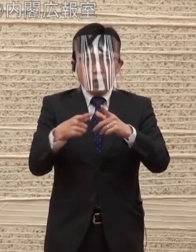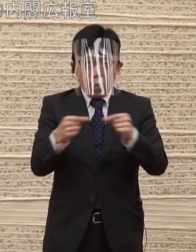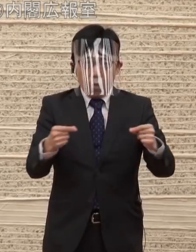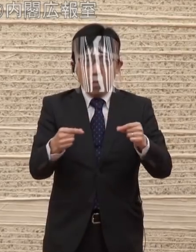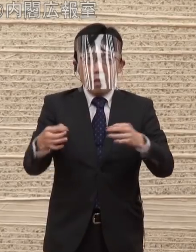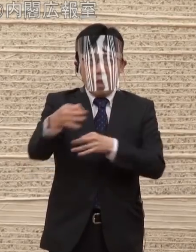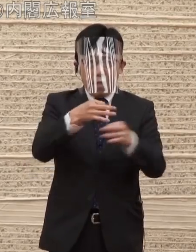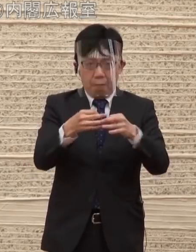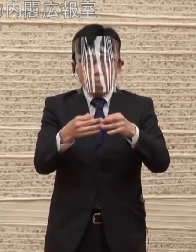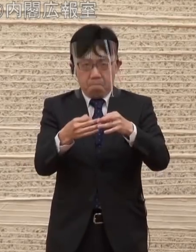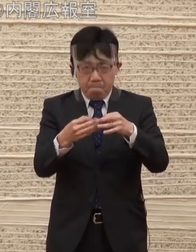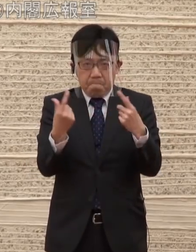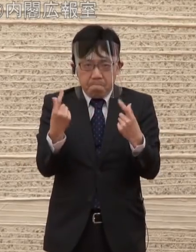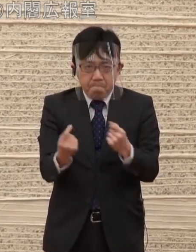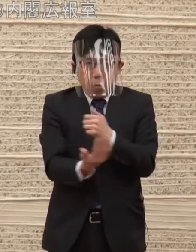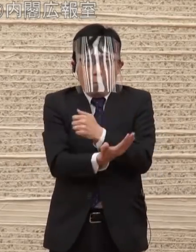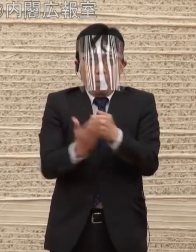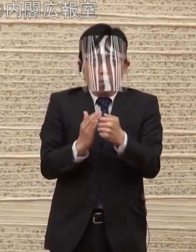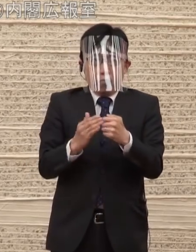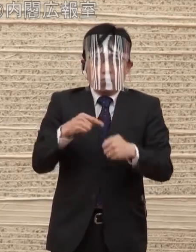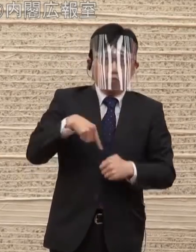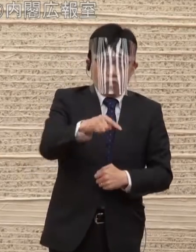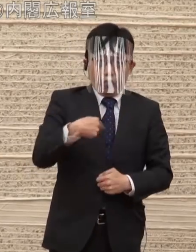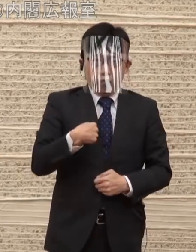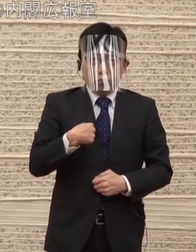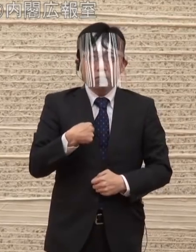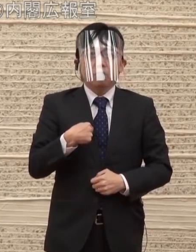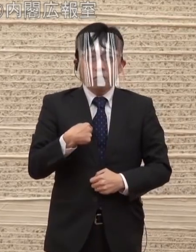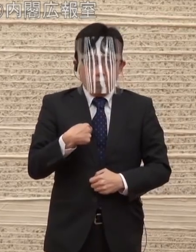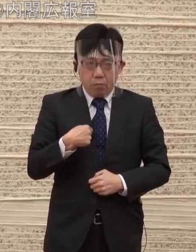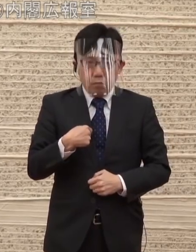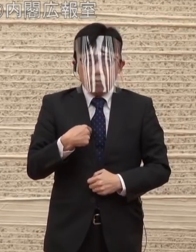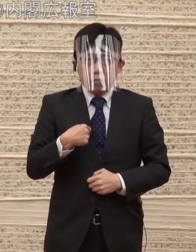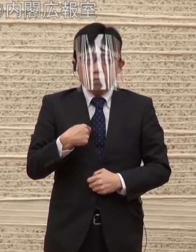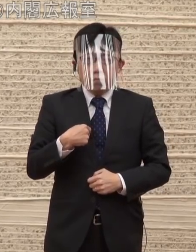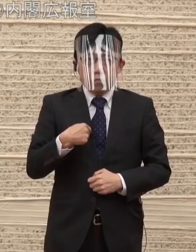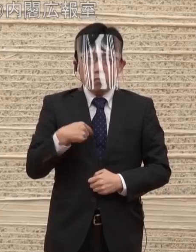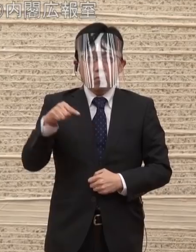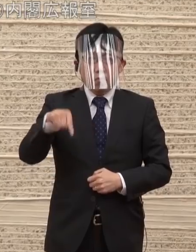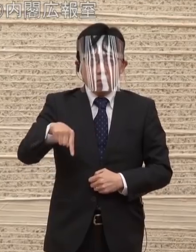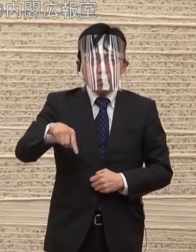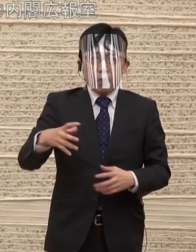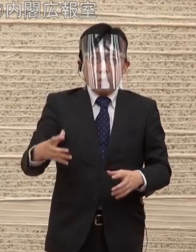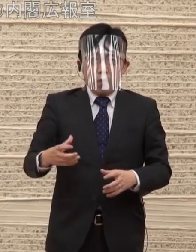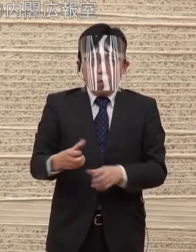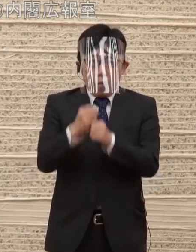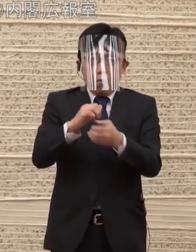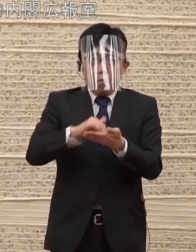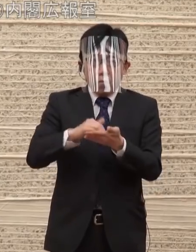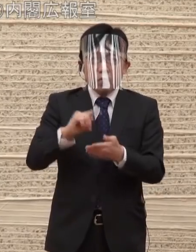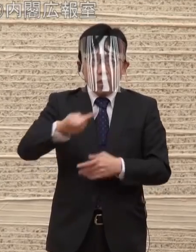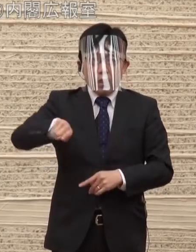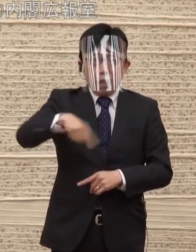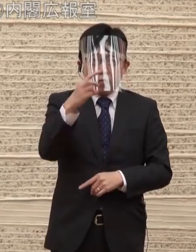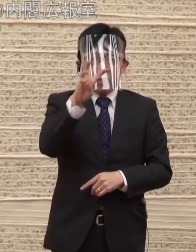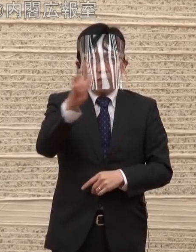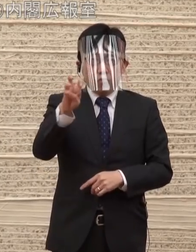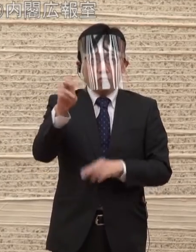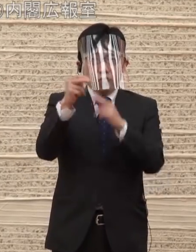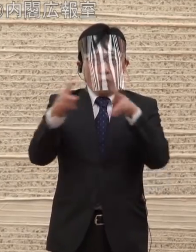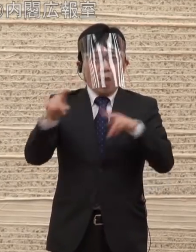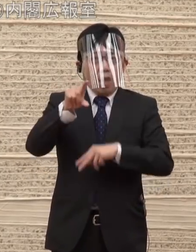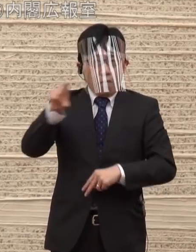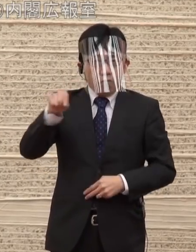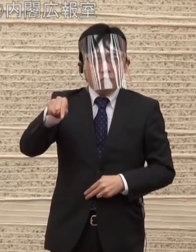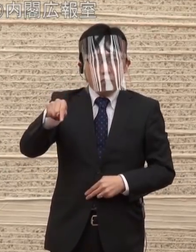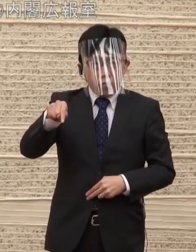守り抜きます総額で130兆円を超える強力なスピングル支援を